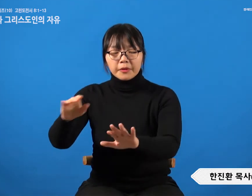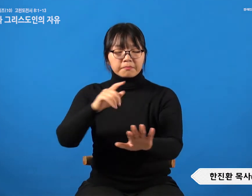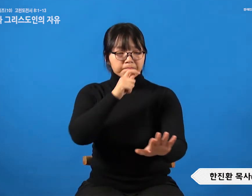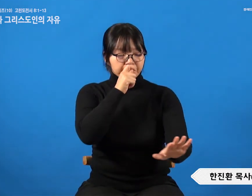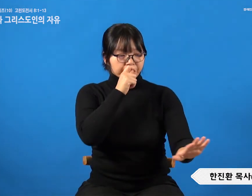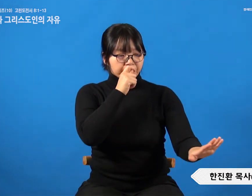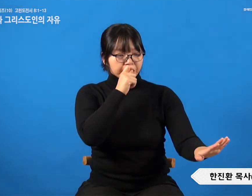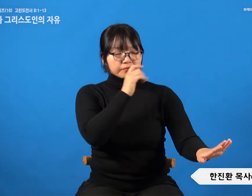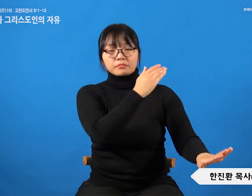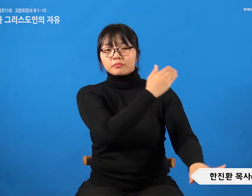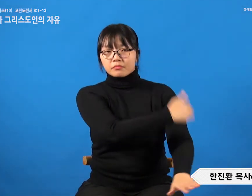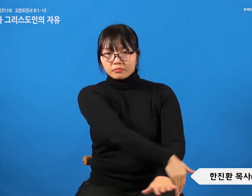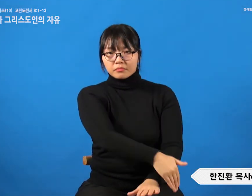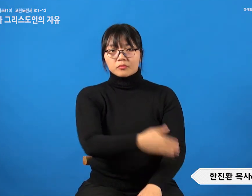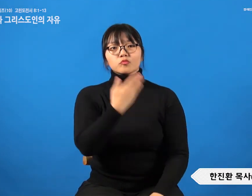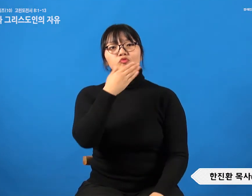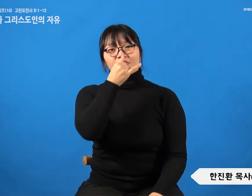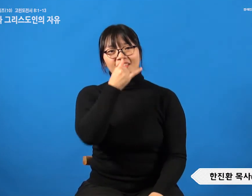사랑의 원리입니다.